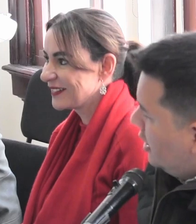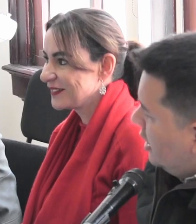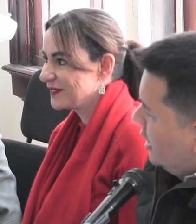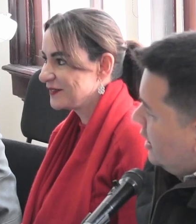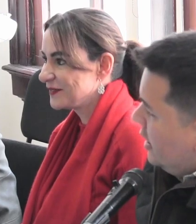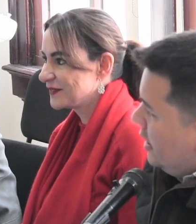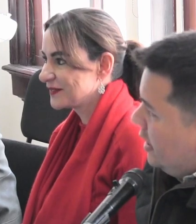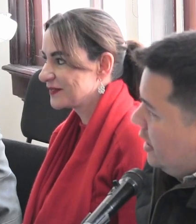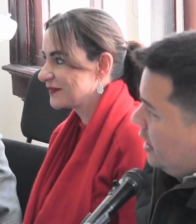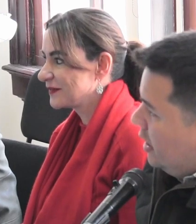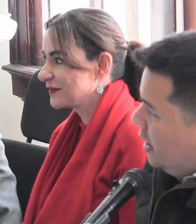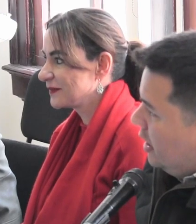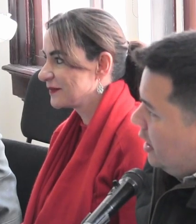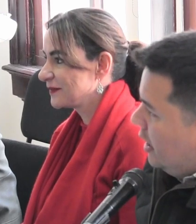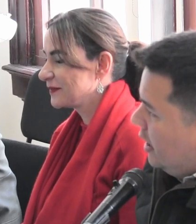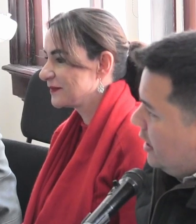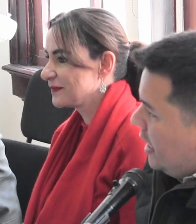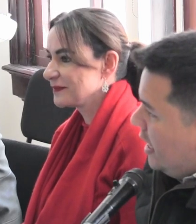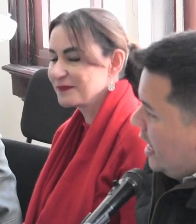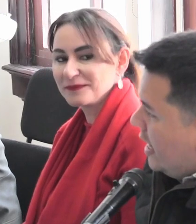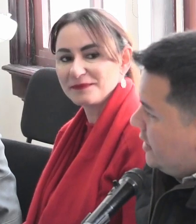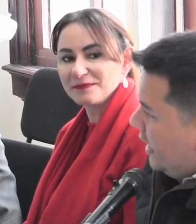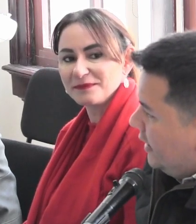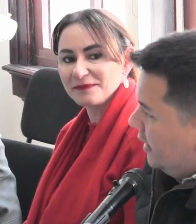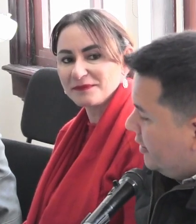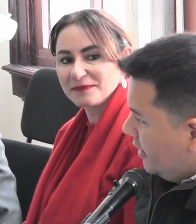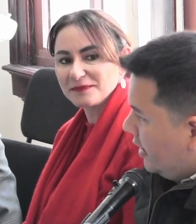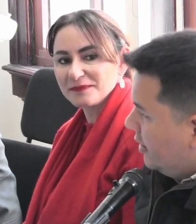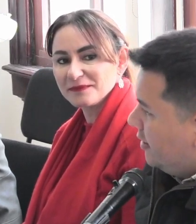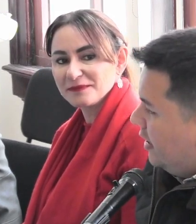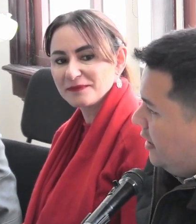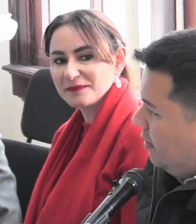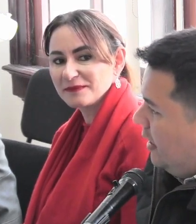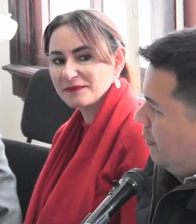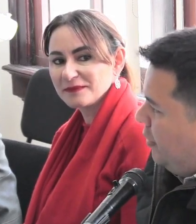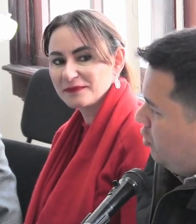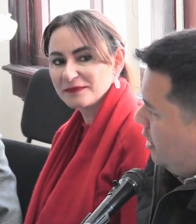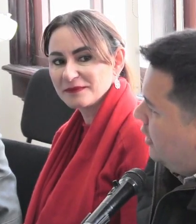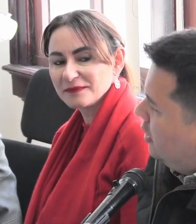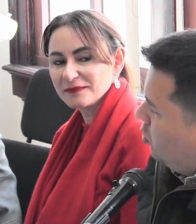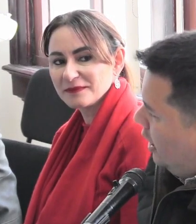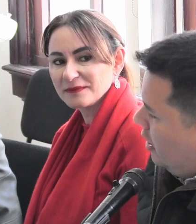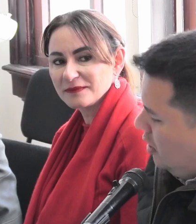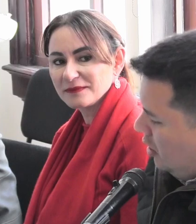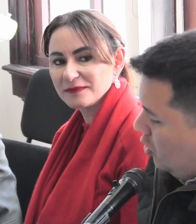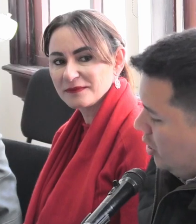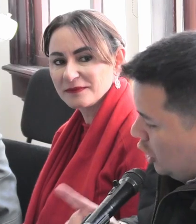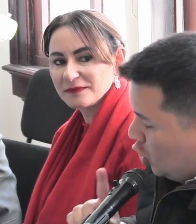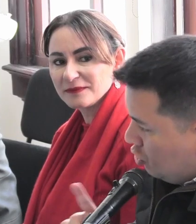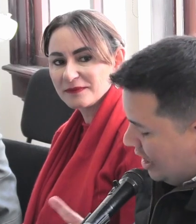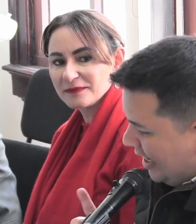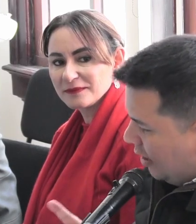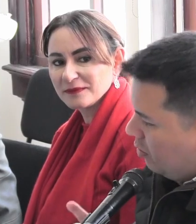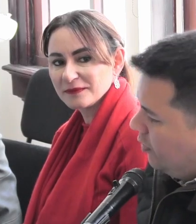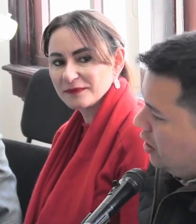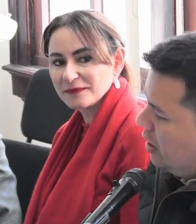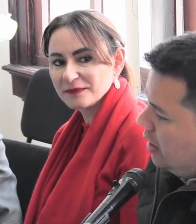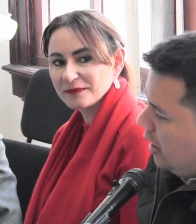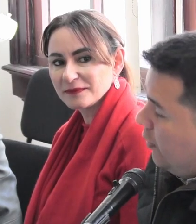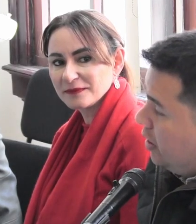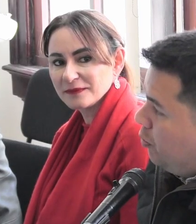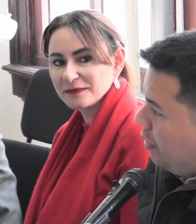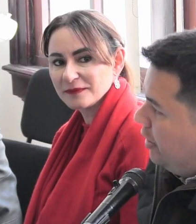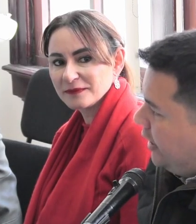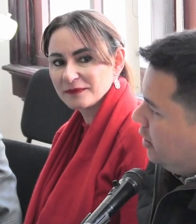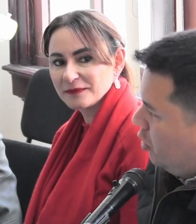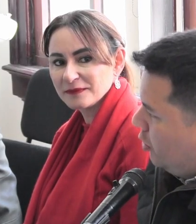ciudad y de las características que lleve la persona titular, donde yo sí creo